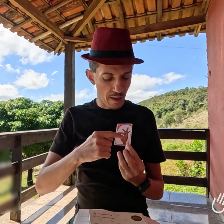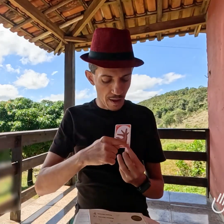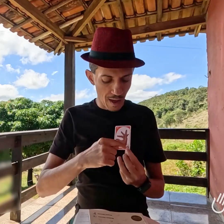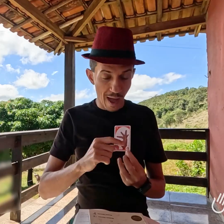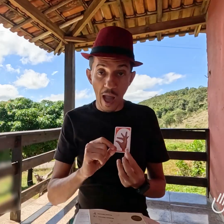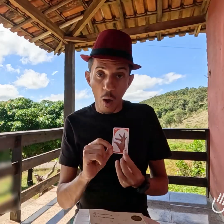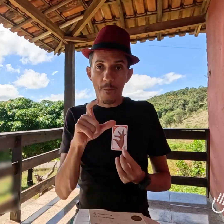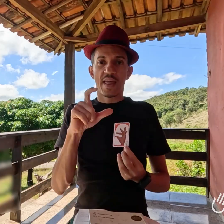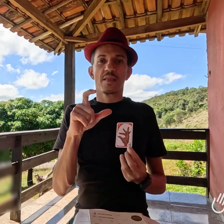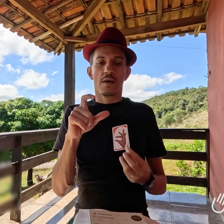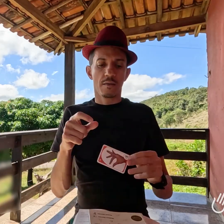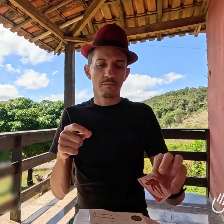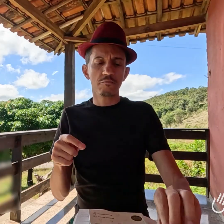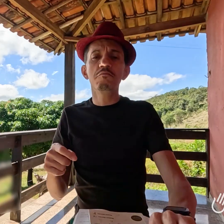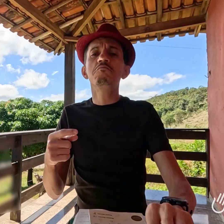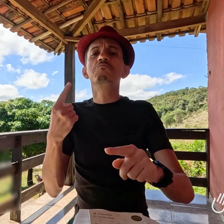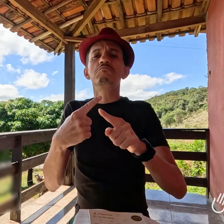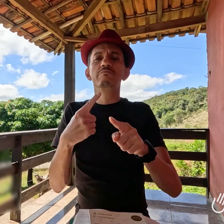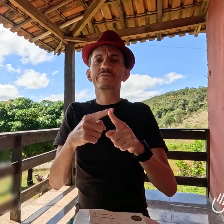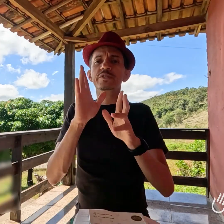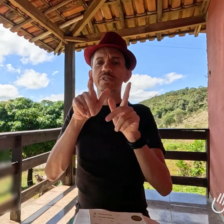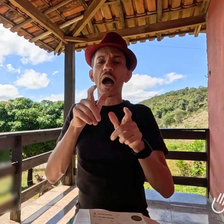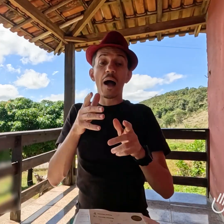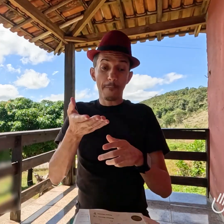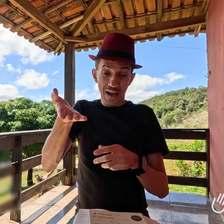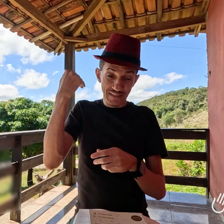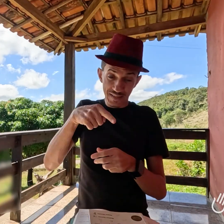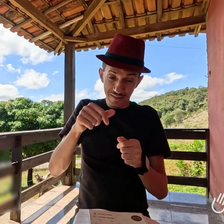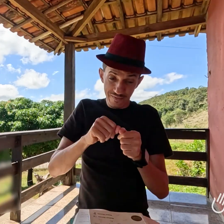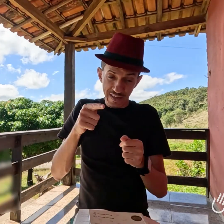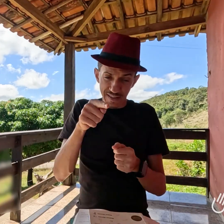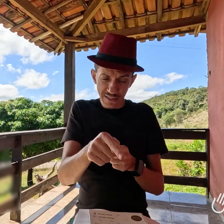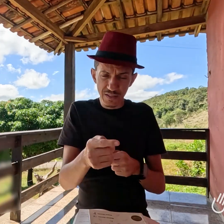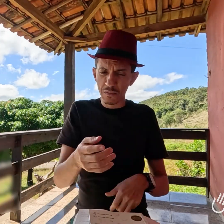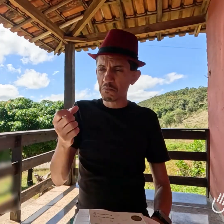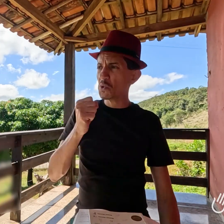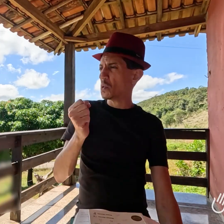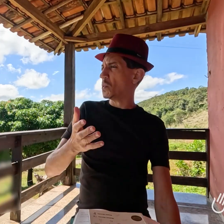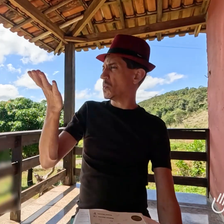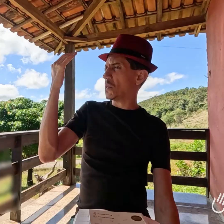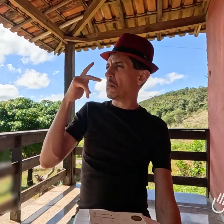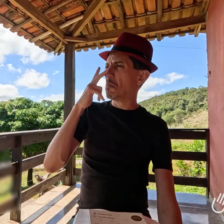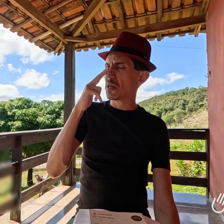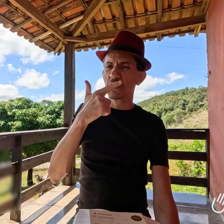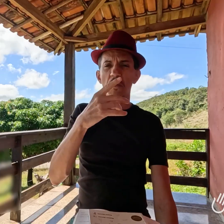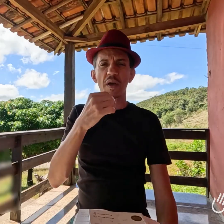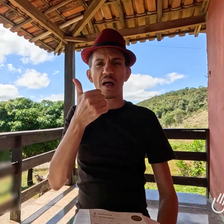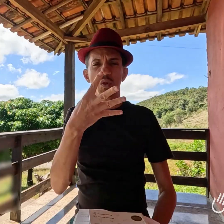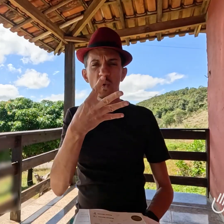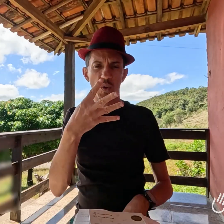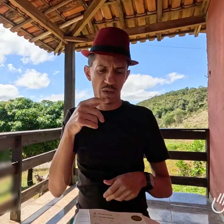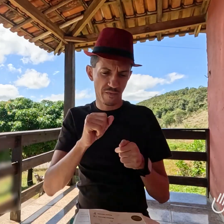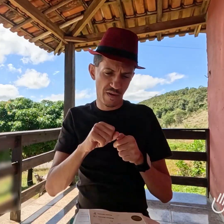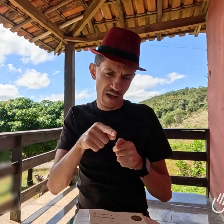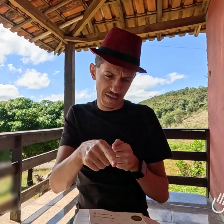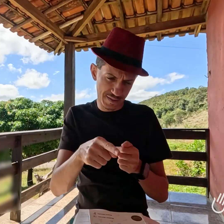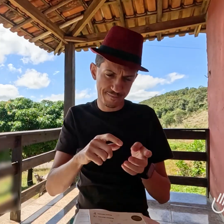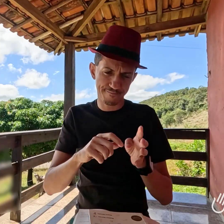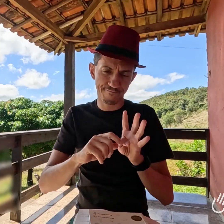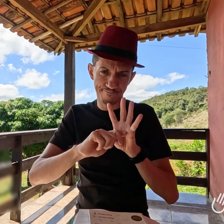preparando do Libras em Jogo, que já está disponível na pré-venda, nós vamos aumentar um pouco o tamanho da escrita de sinais, porque